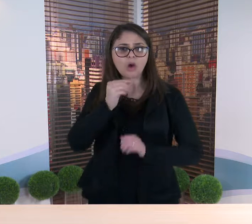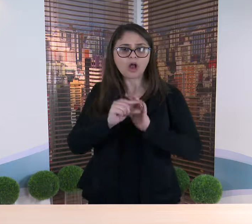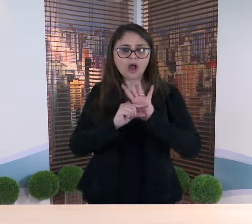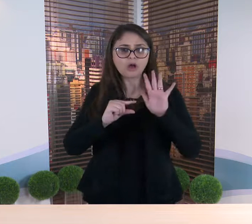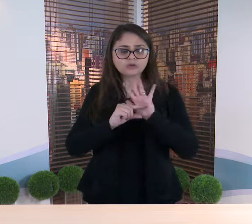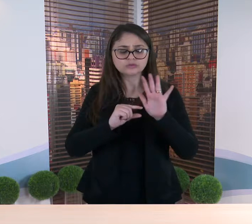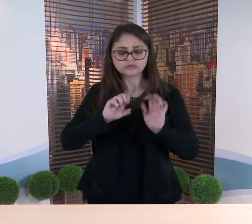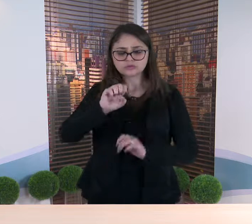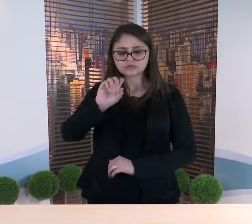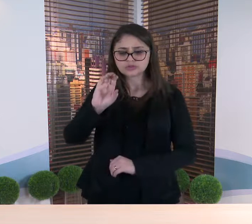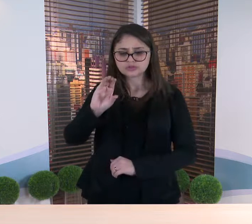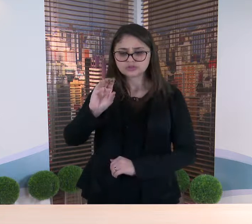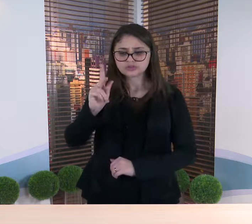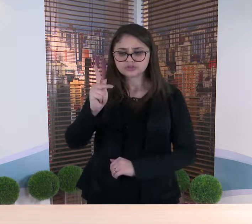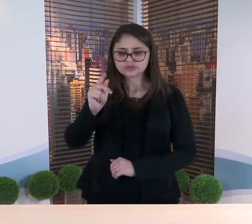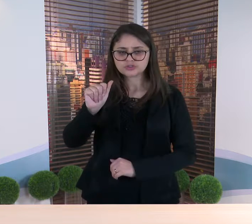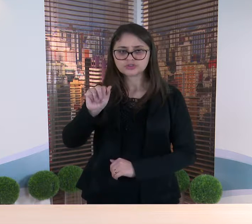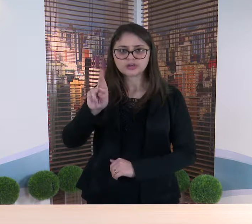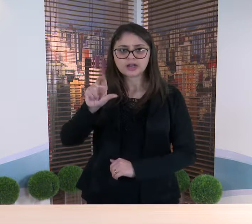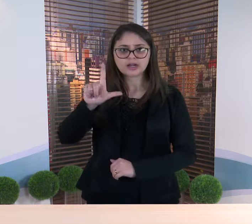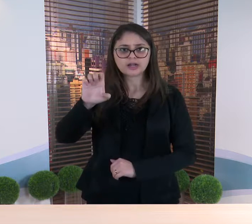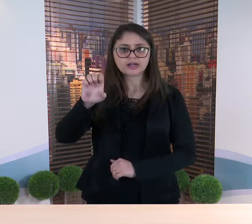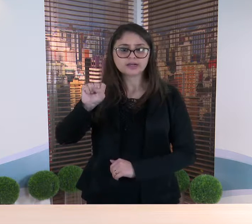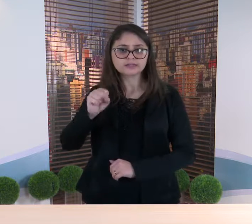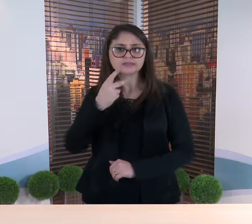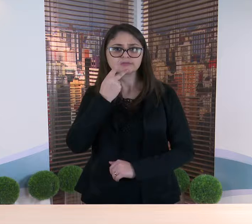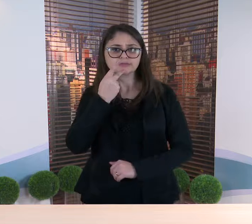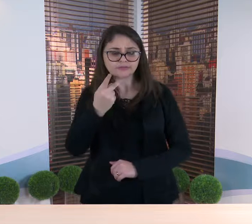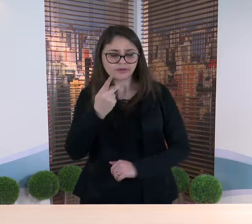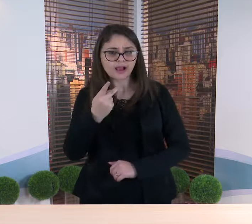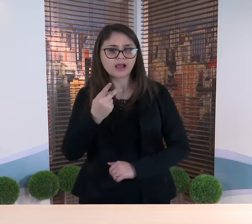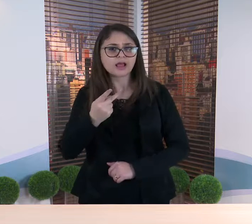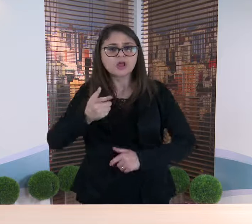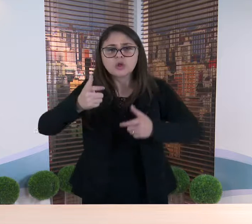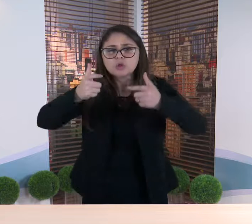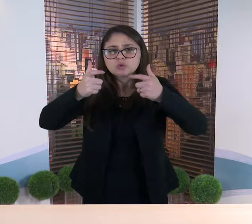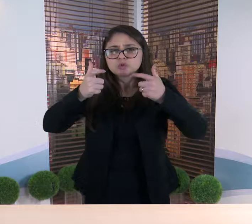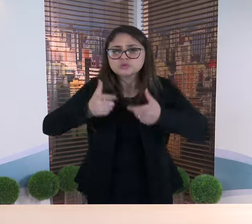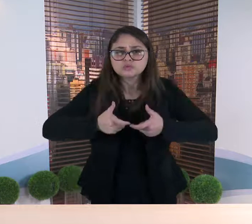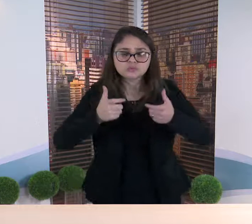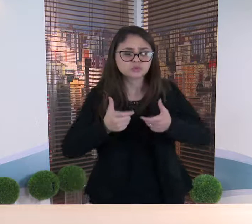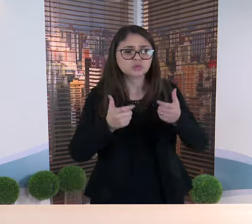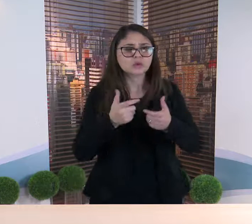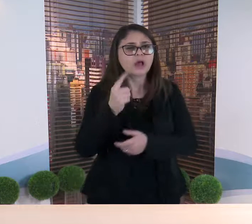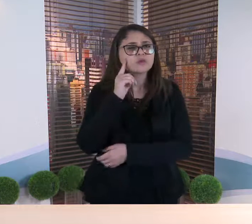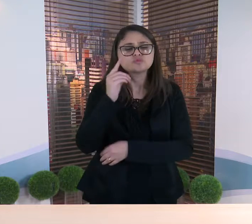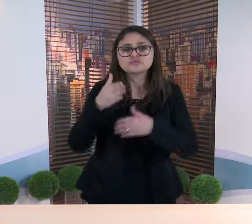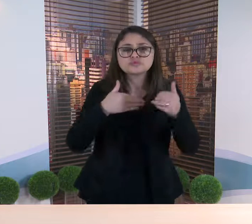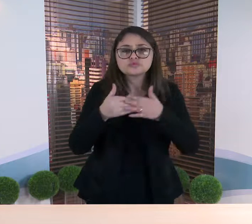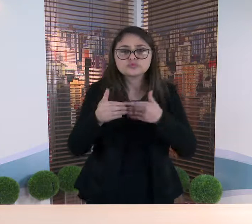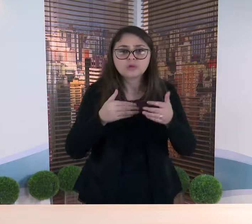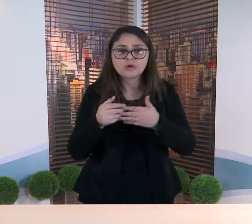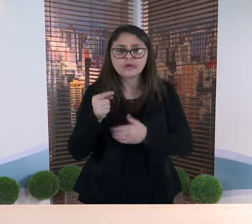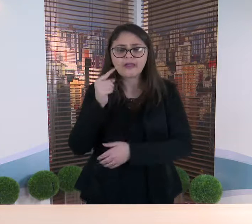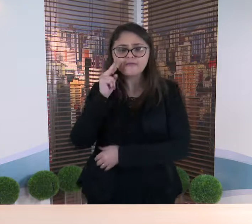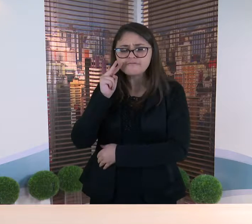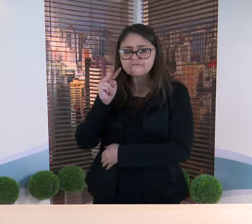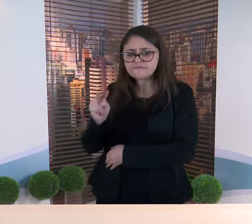imaginar uma cena, num dia qualquer, onde Jó habitava. Se você olhasse pela janela de Jó, veria